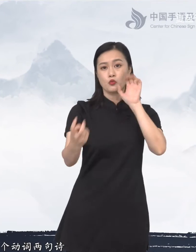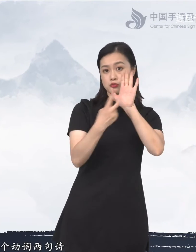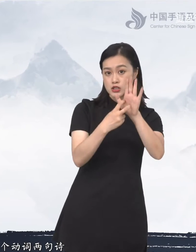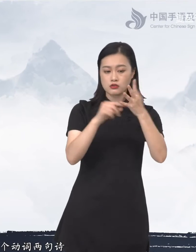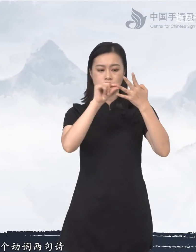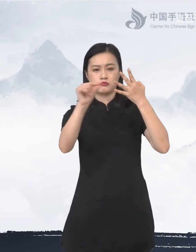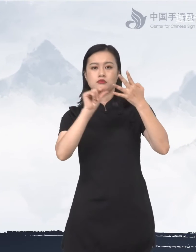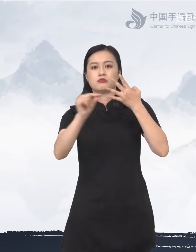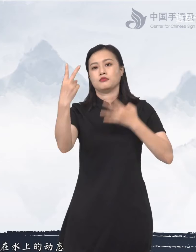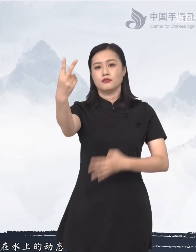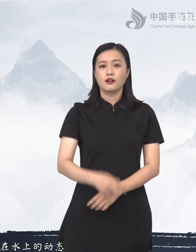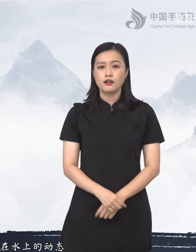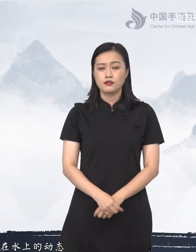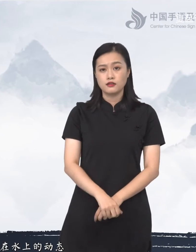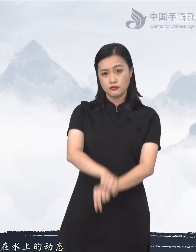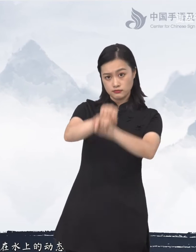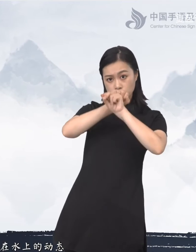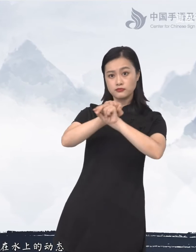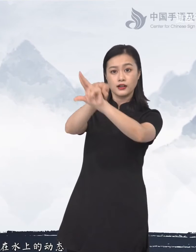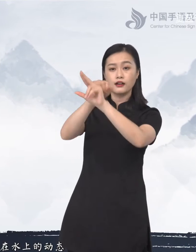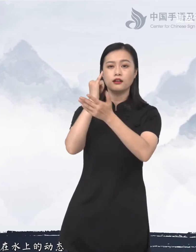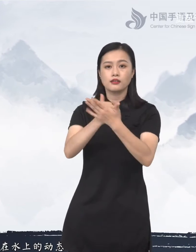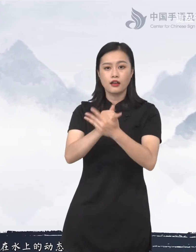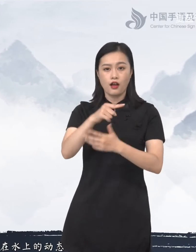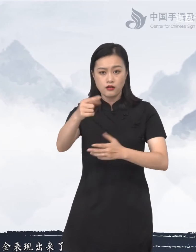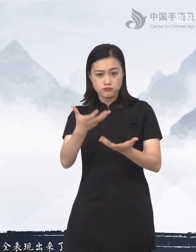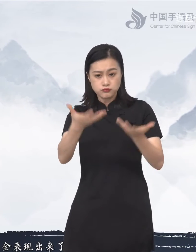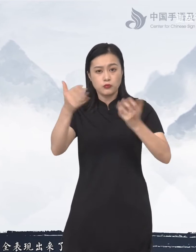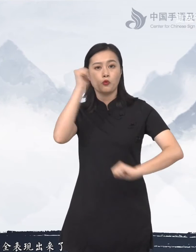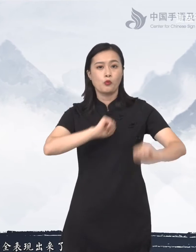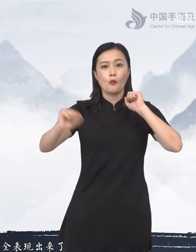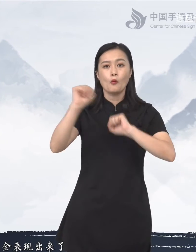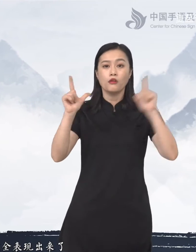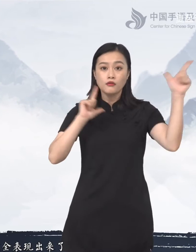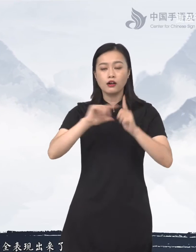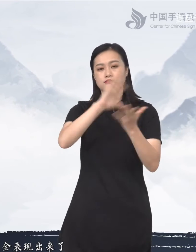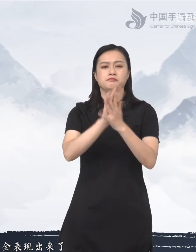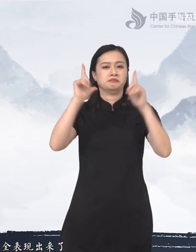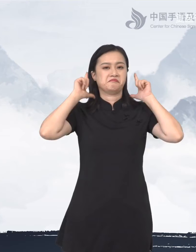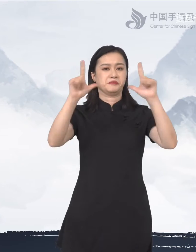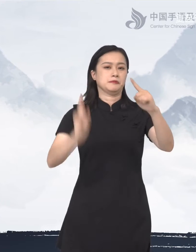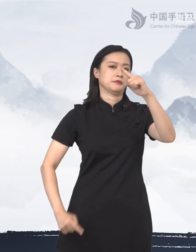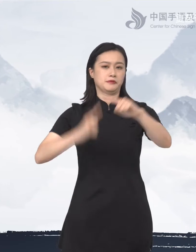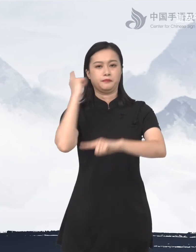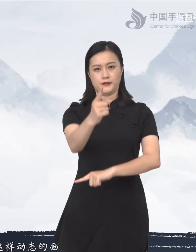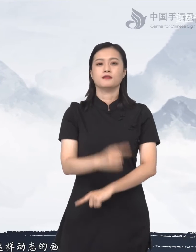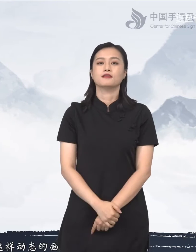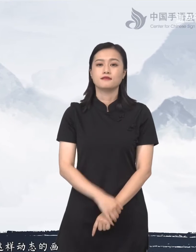句诗，鹅在水上的动态完全表现出来了。这样